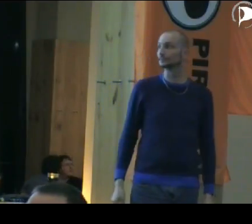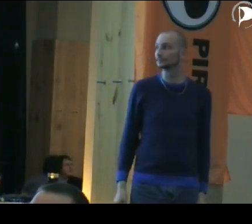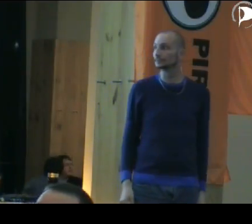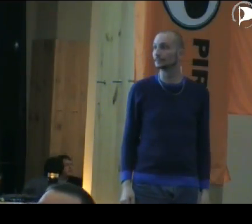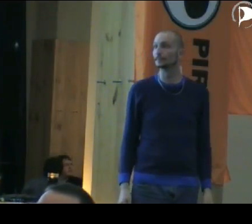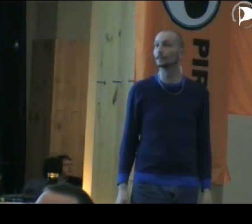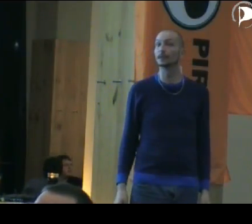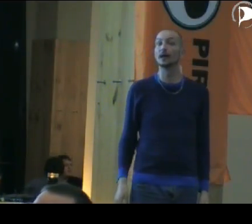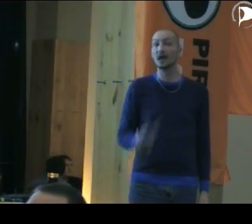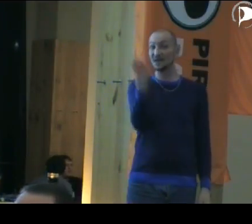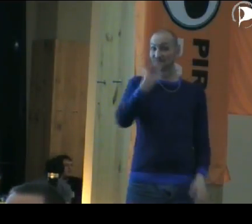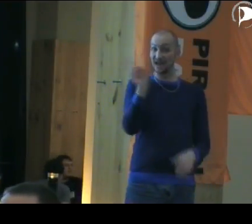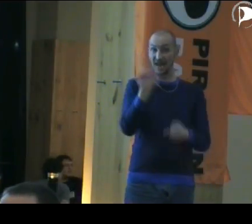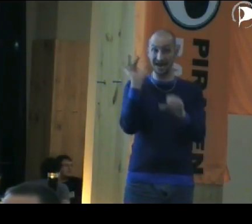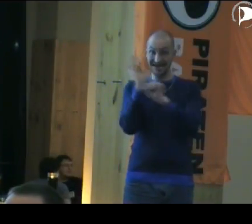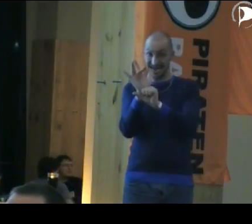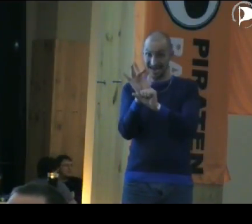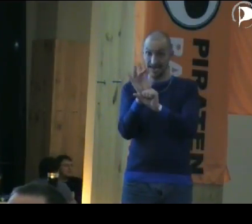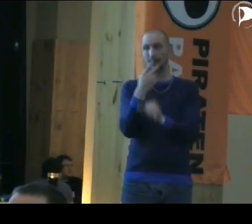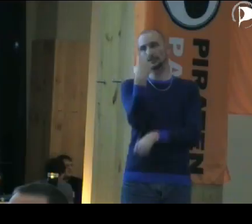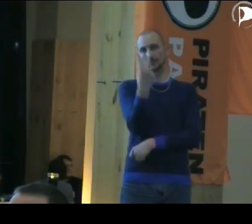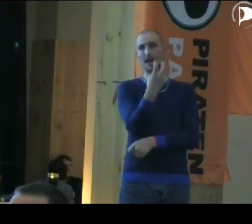und wer ist dagegen dass